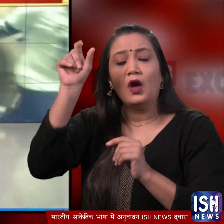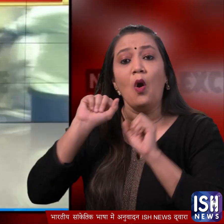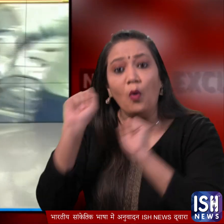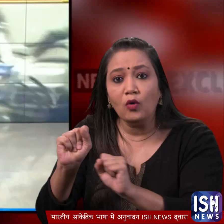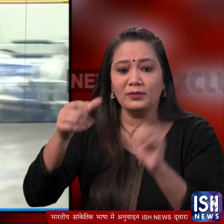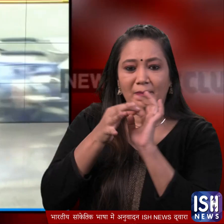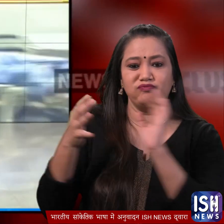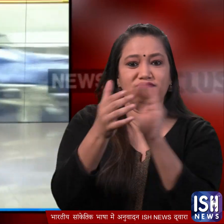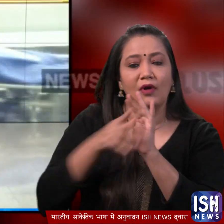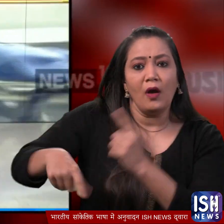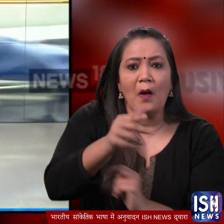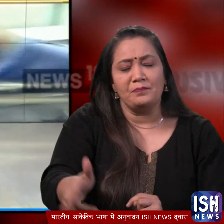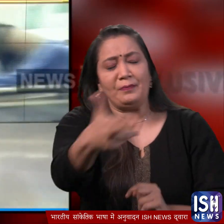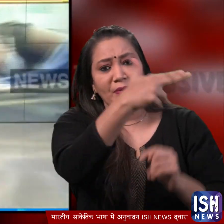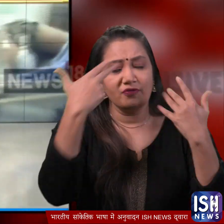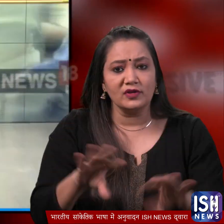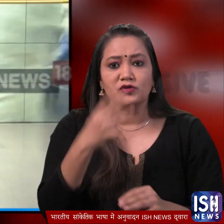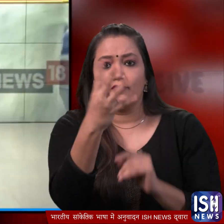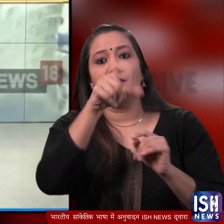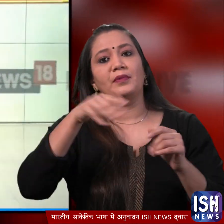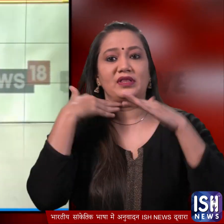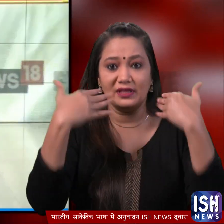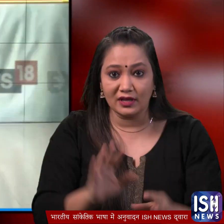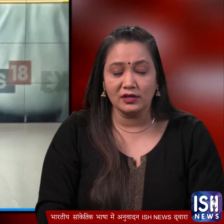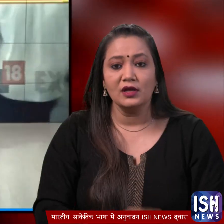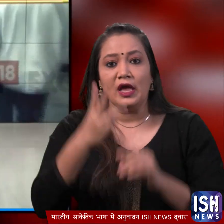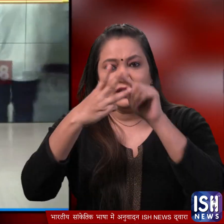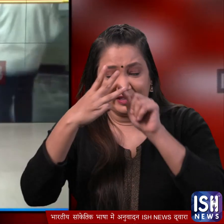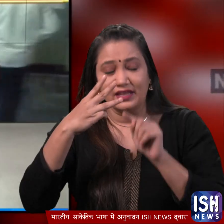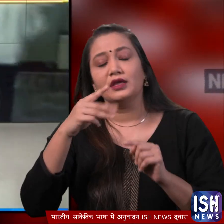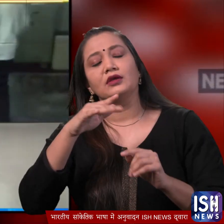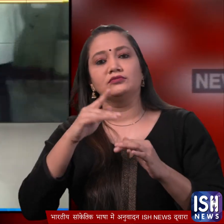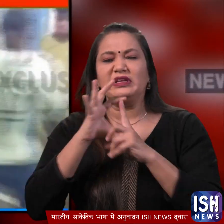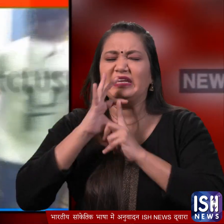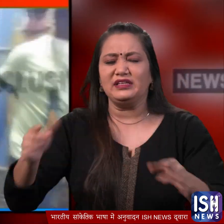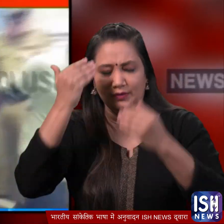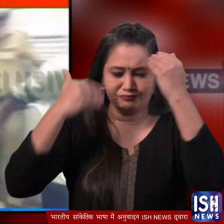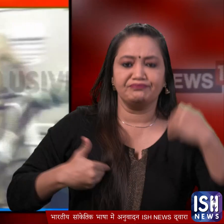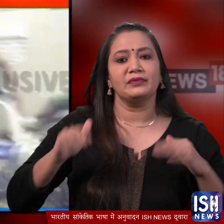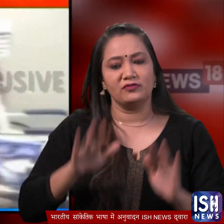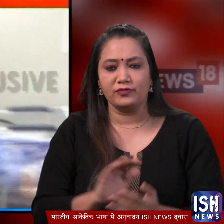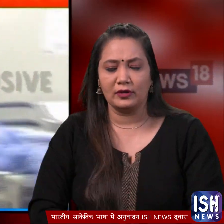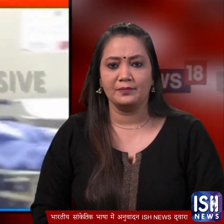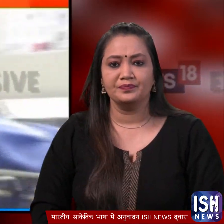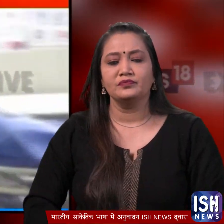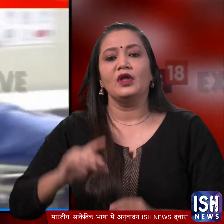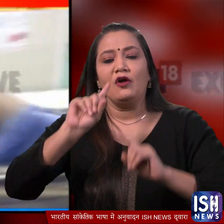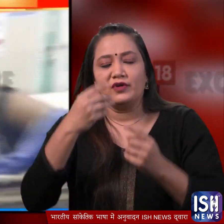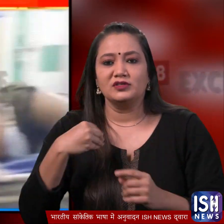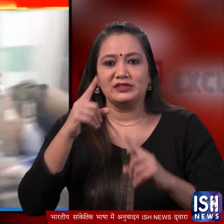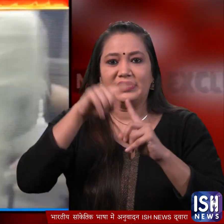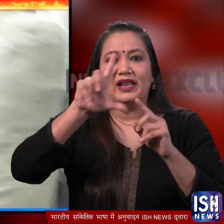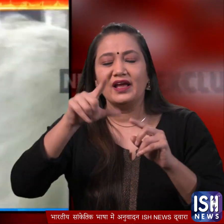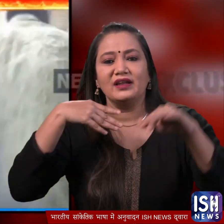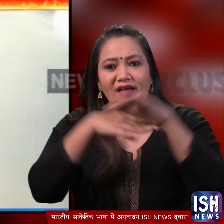आरोप लगा। जवान की ताबड़तोड़ फायरिंग में 4 की मौत हो गई, जबकि 3 घायल हो गए, जिन्हें इलाज के लिए पहले तेलंगाना